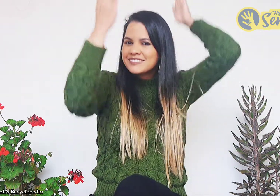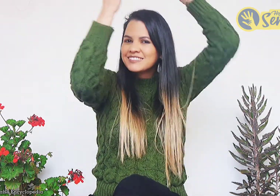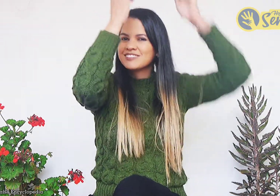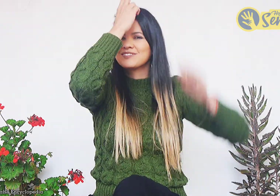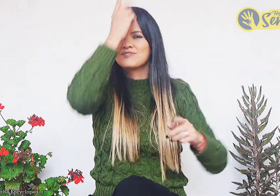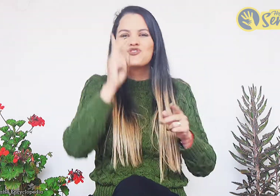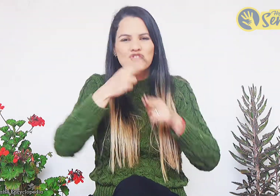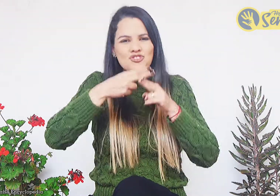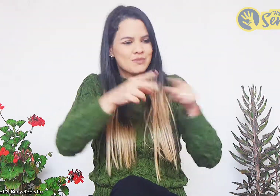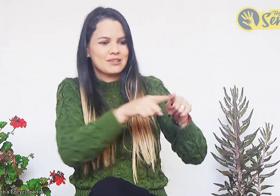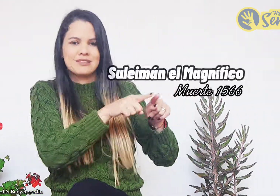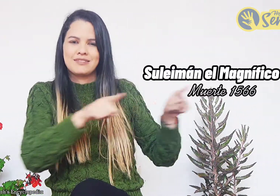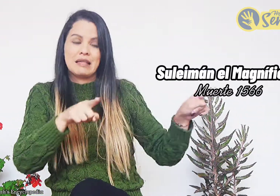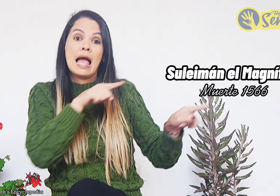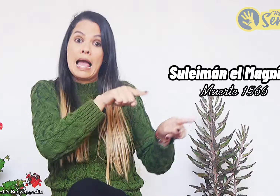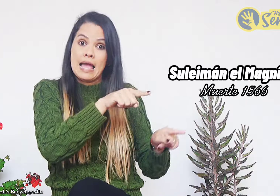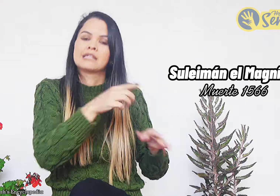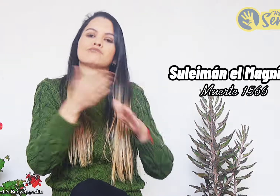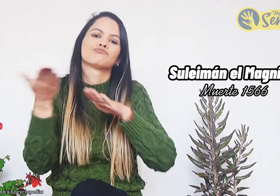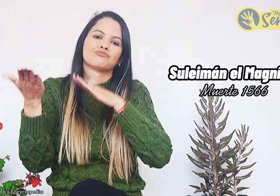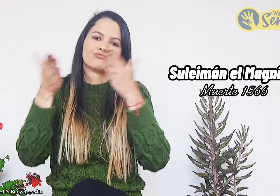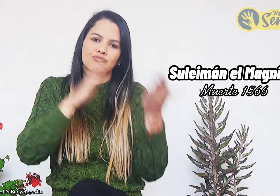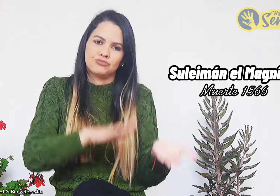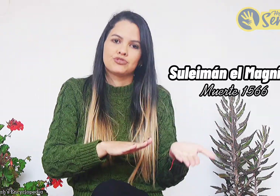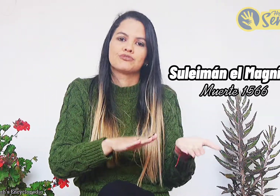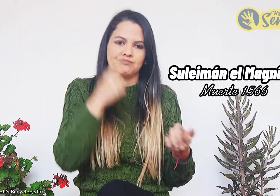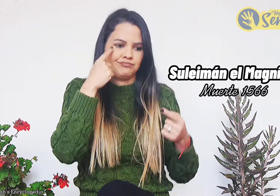sultán Suleiman el Magnífico muere en el año